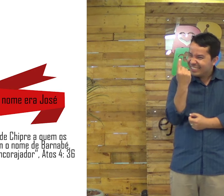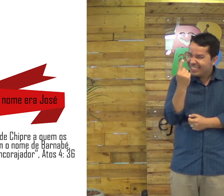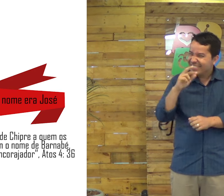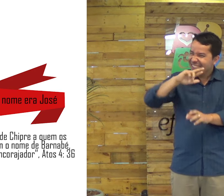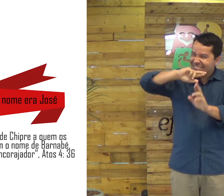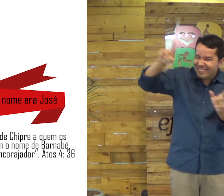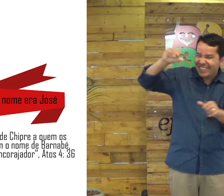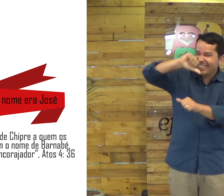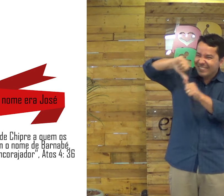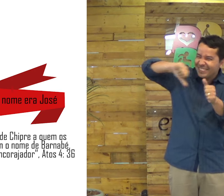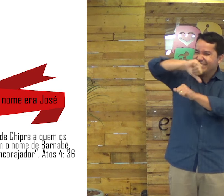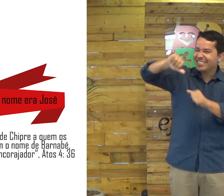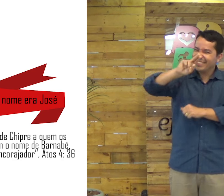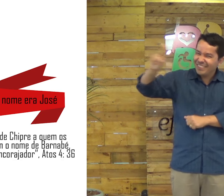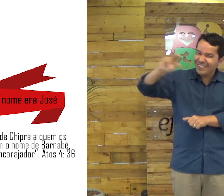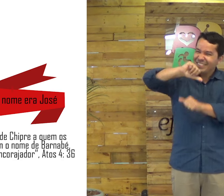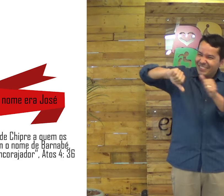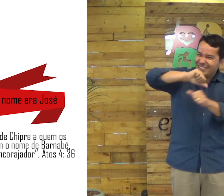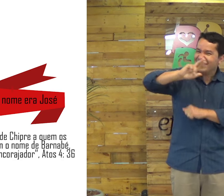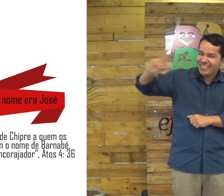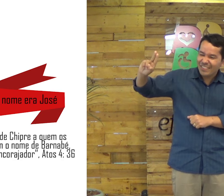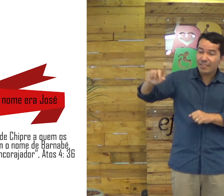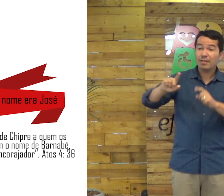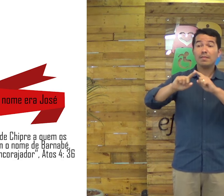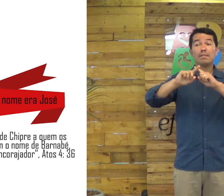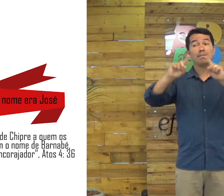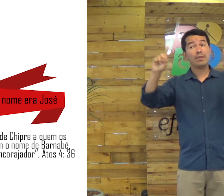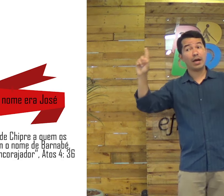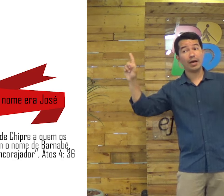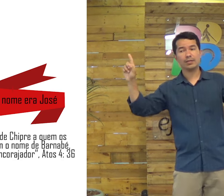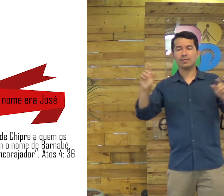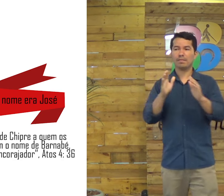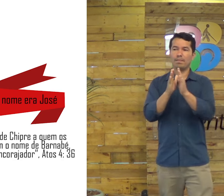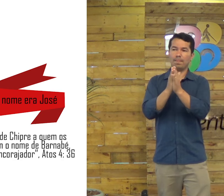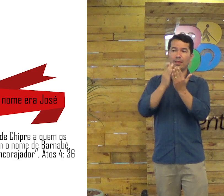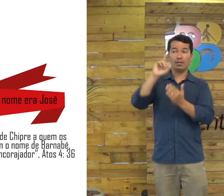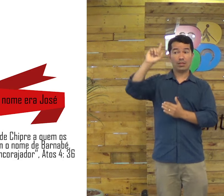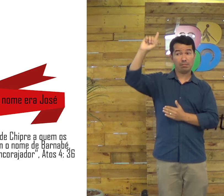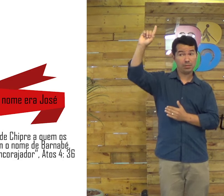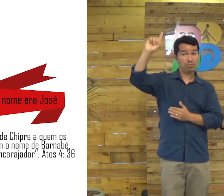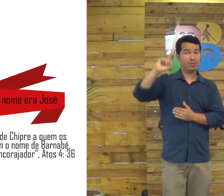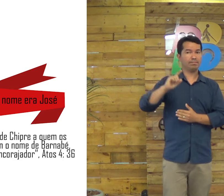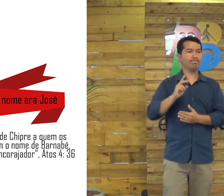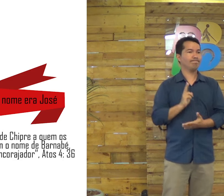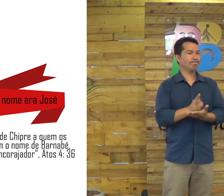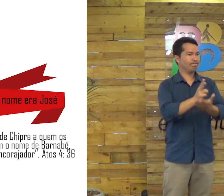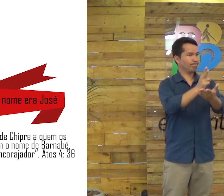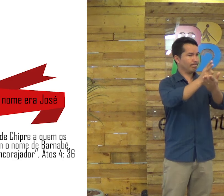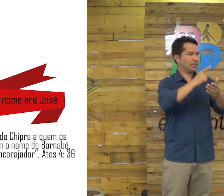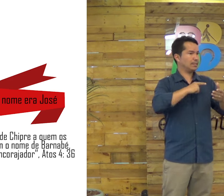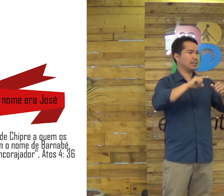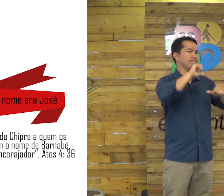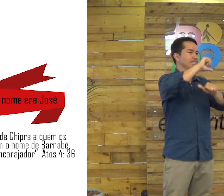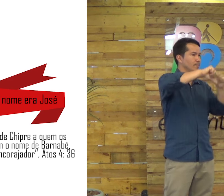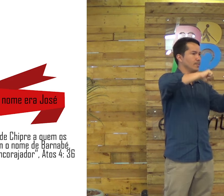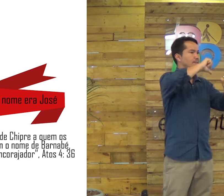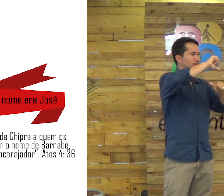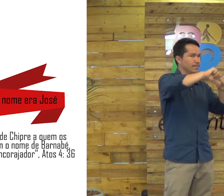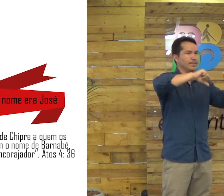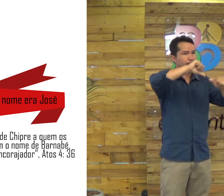Estranho, né? Não dá de nome, assim e tal. Mas, a palavra de Deus, sempre